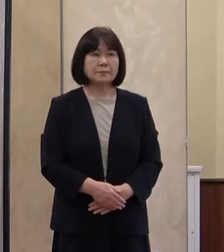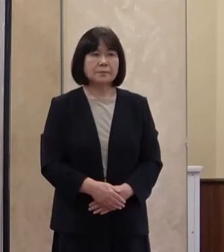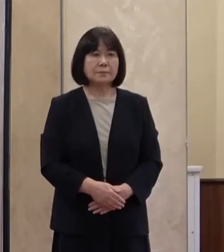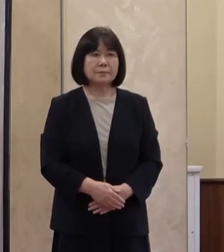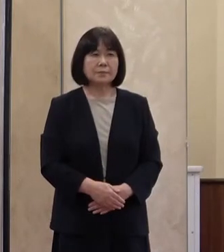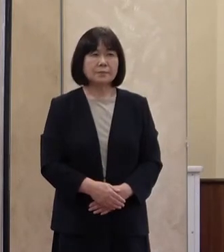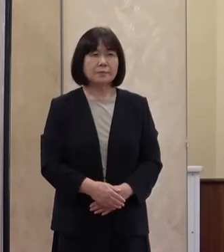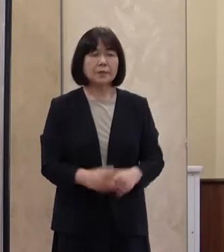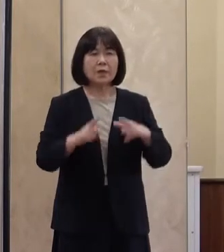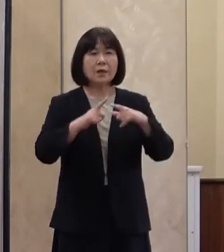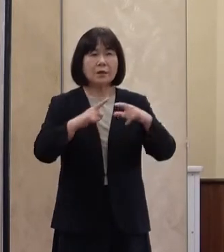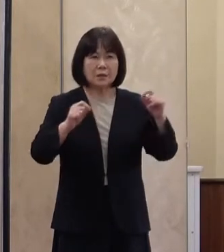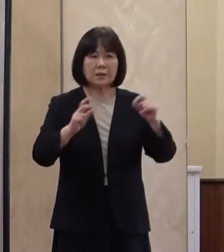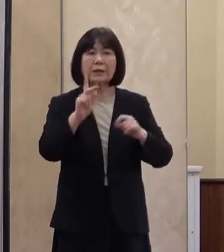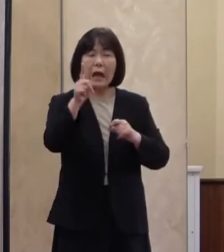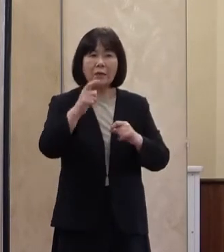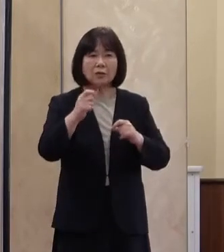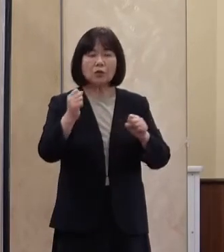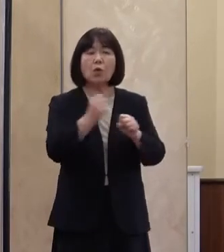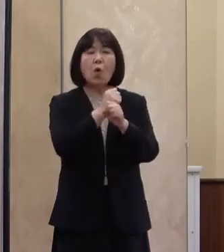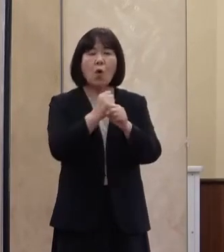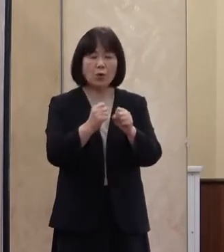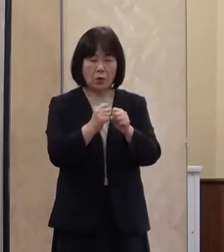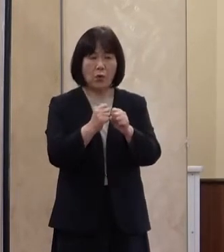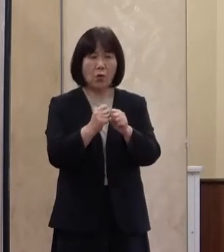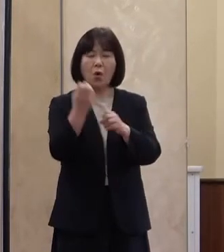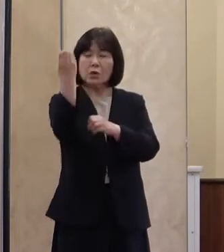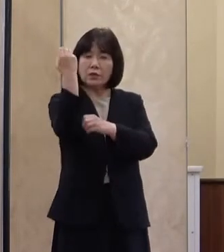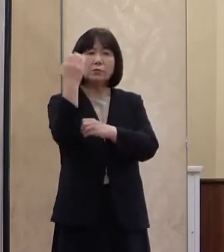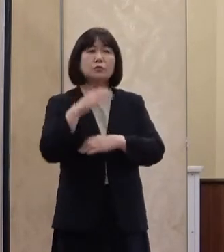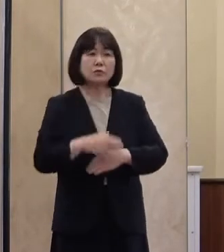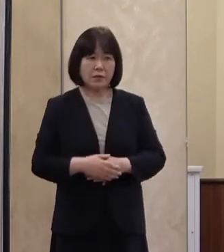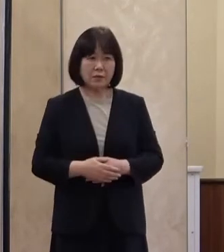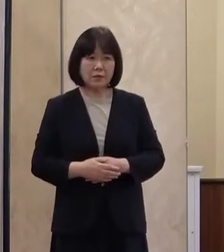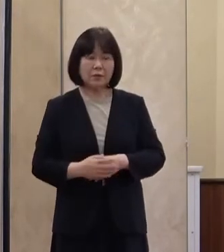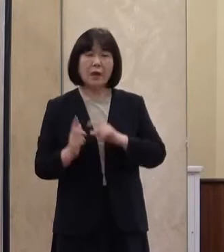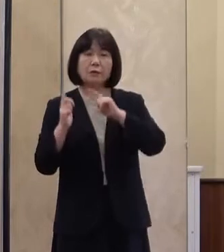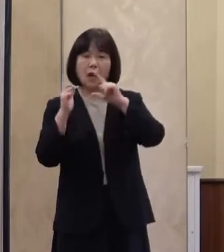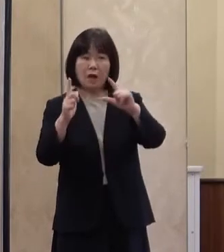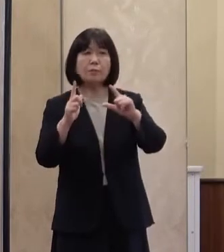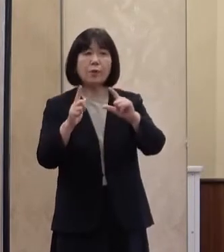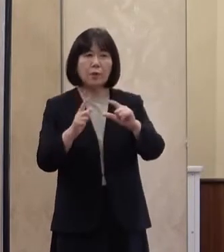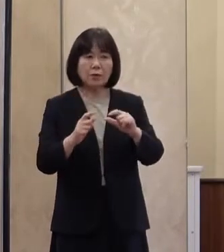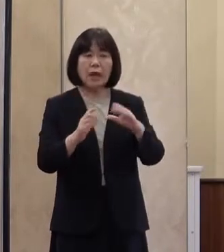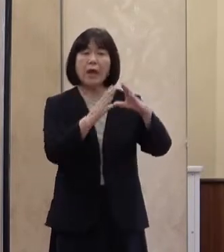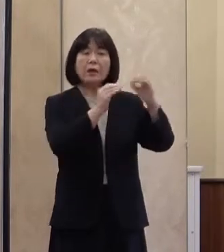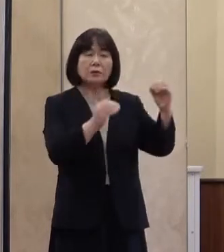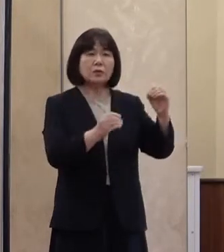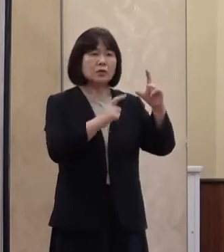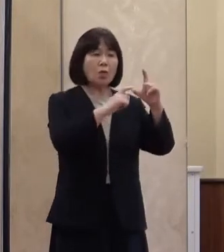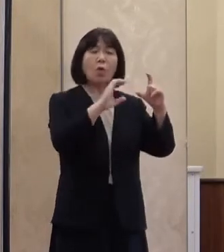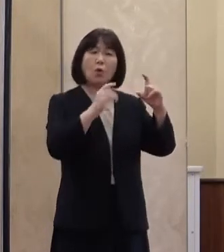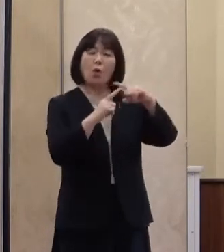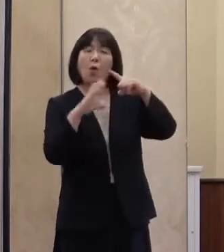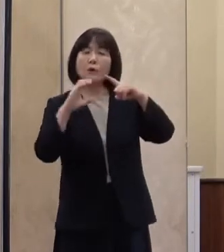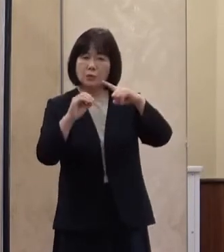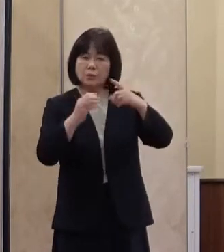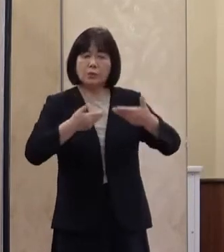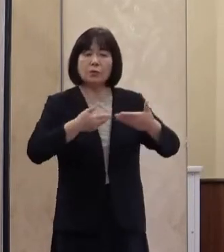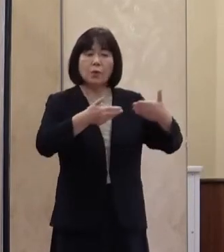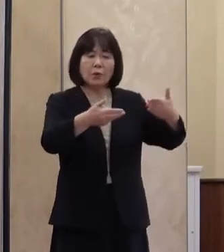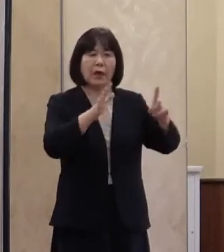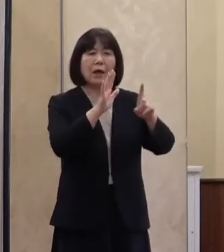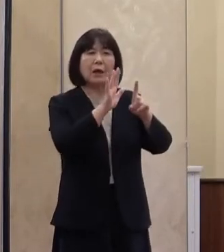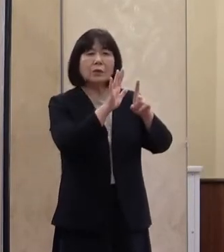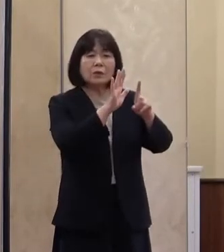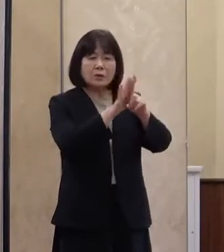日刊工業新聞の大川です。先ほどの発表事項で国の GoTo 商店街事業に上乗せする形で商店街を支援